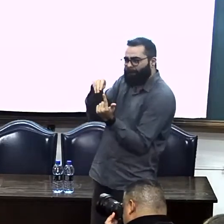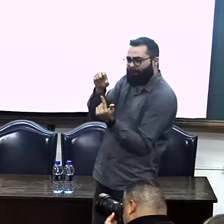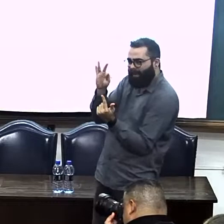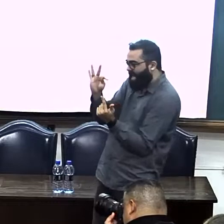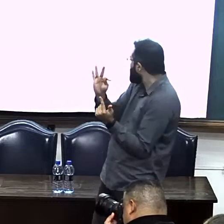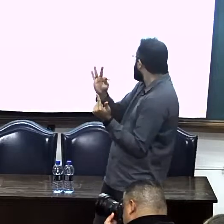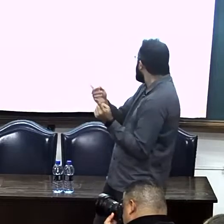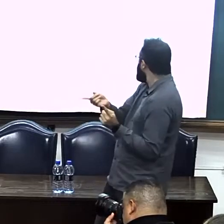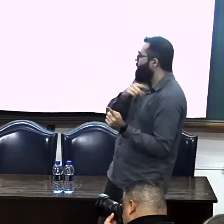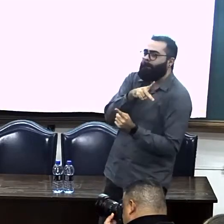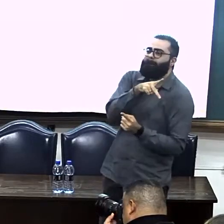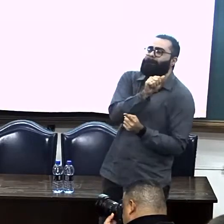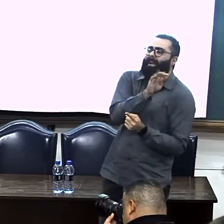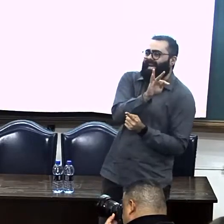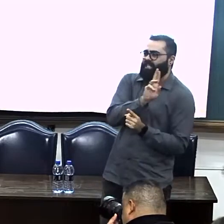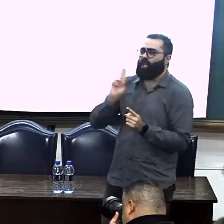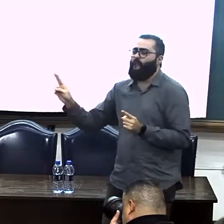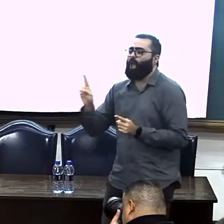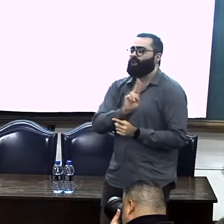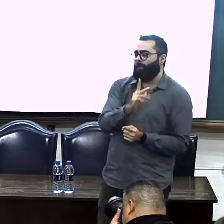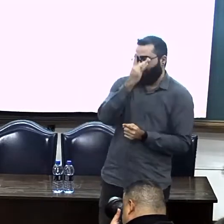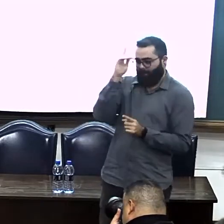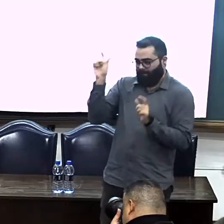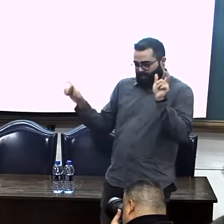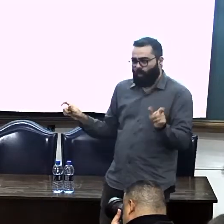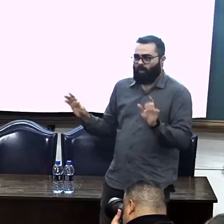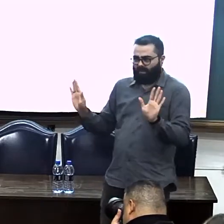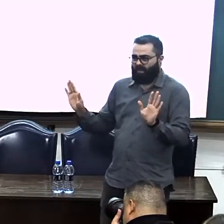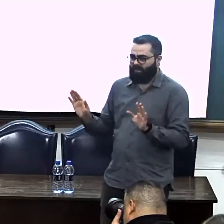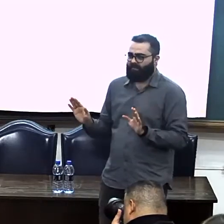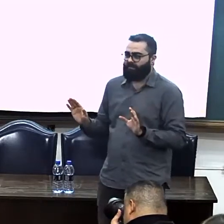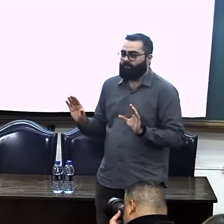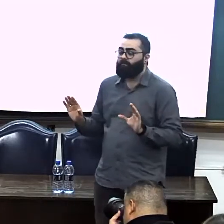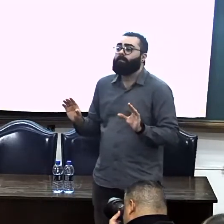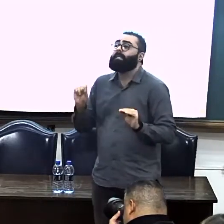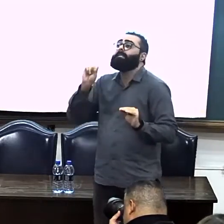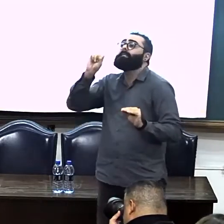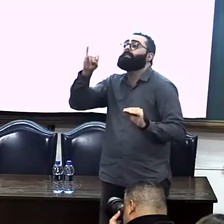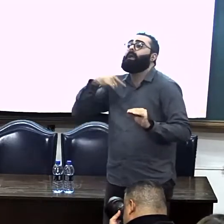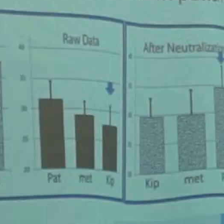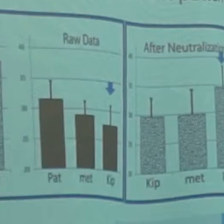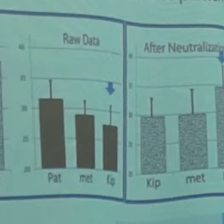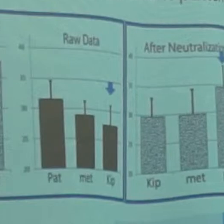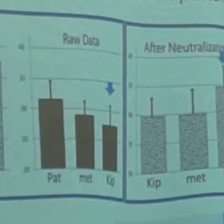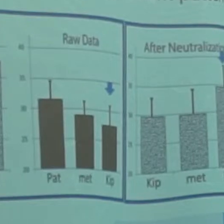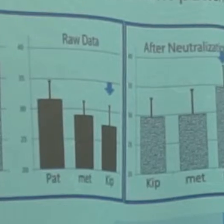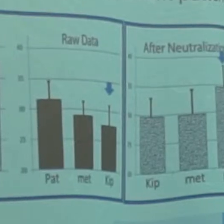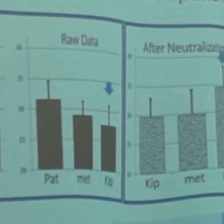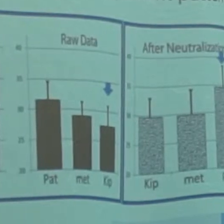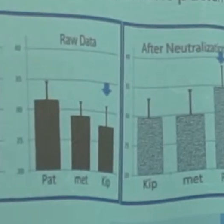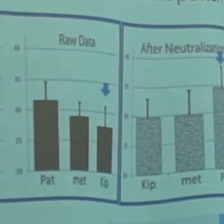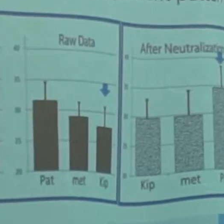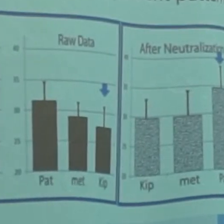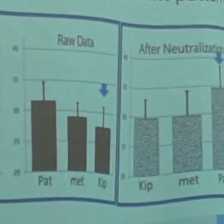Bom, eu não falo, ninguém fala, né? Sentença só com uma vogal, no geral. Né?